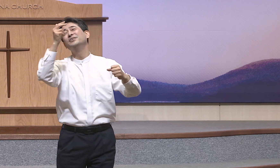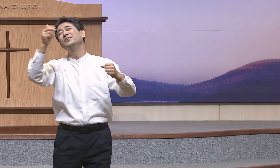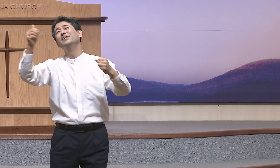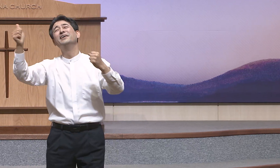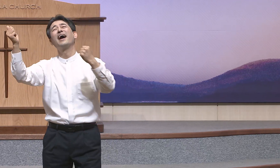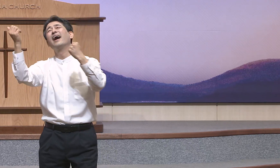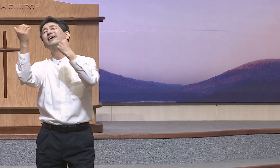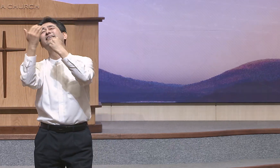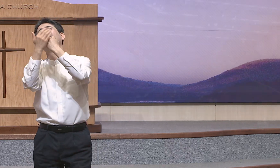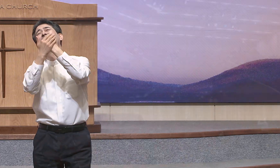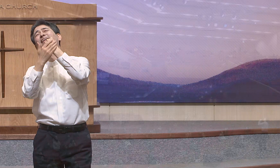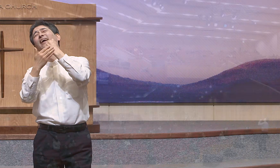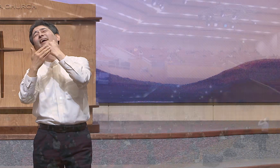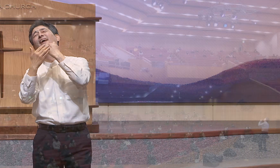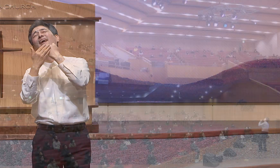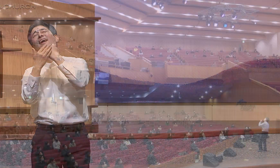주의 은혜